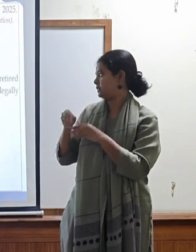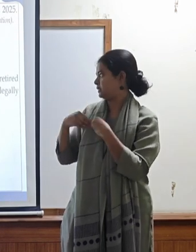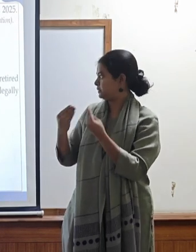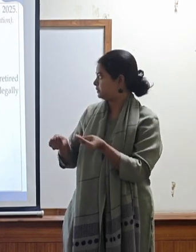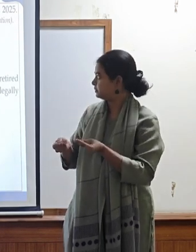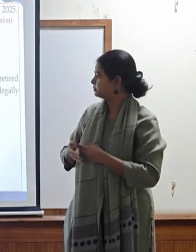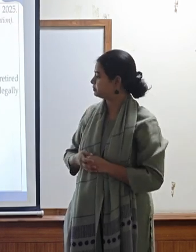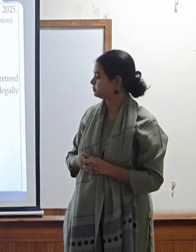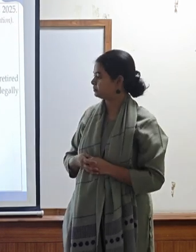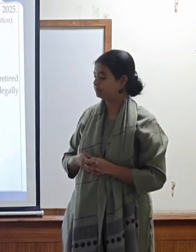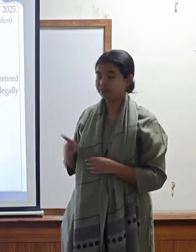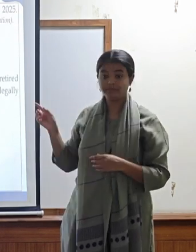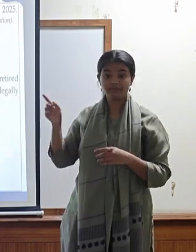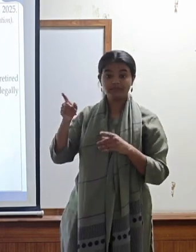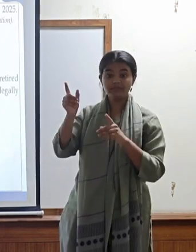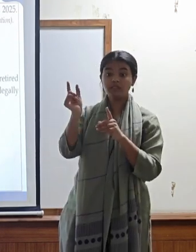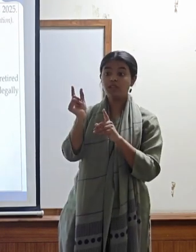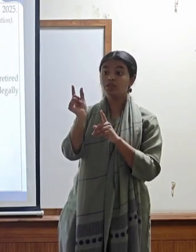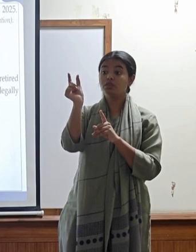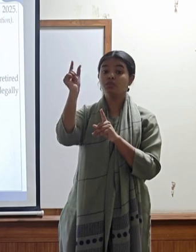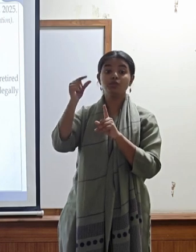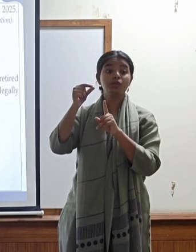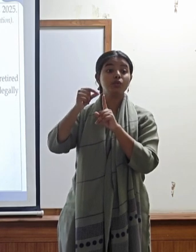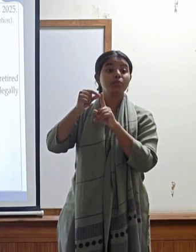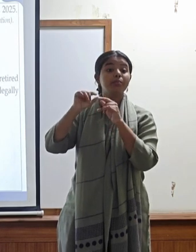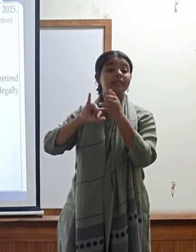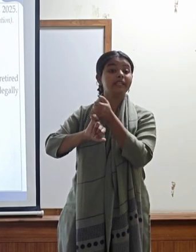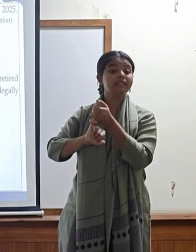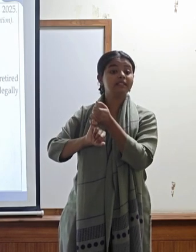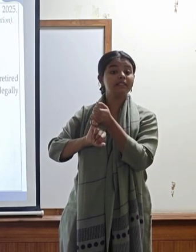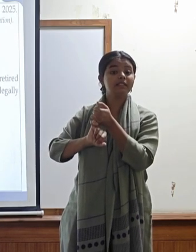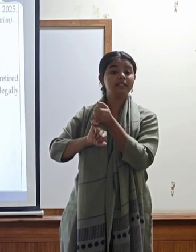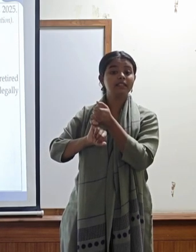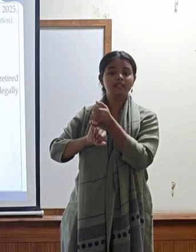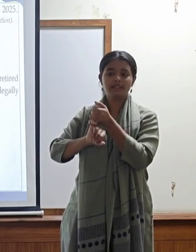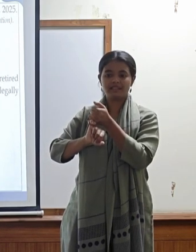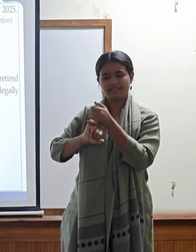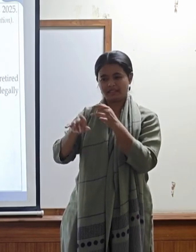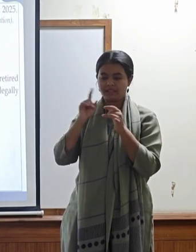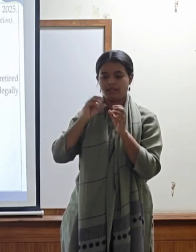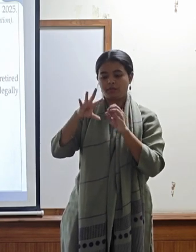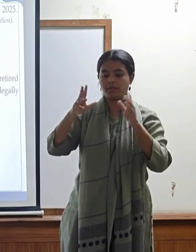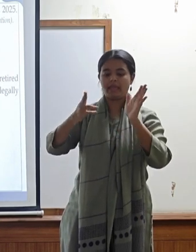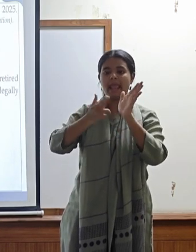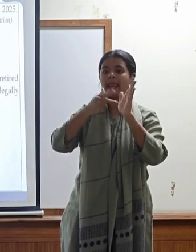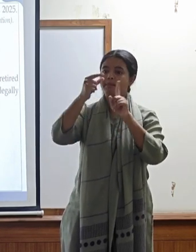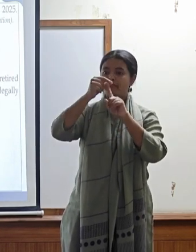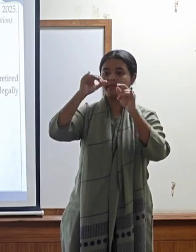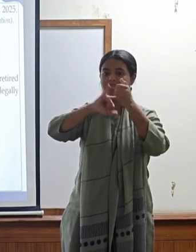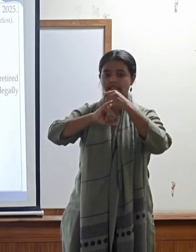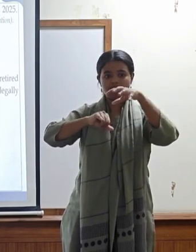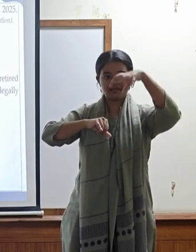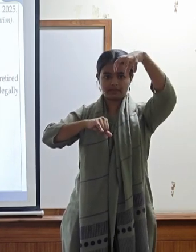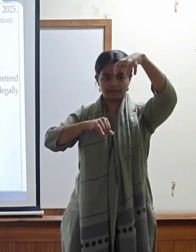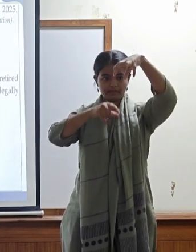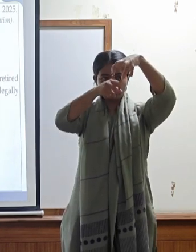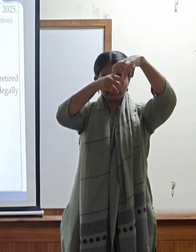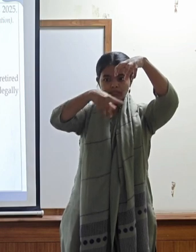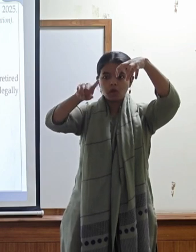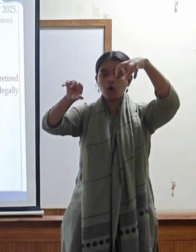सो यूपीएस एक ऑप्शन है अंडर एनपीएस. यूपीएस इज लॉन्च्ड एज एन ऑप्शन अंडर